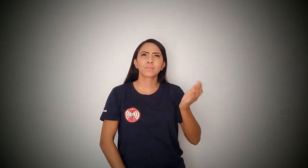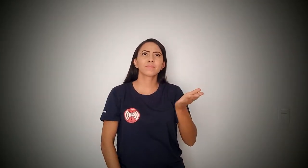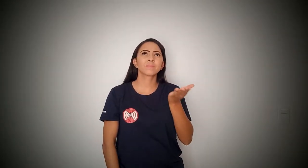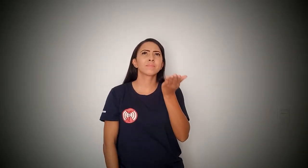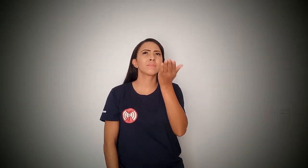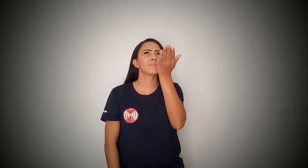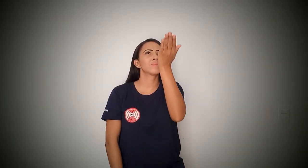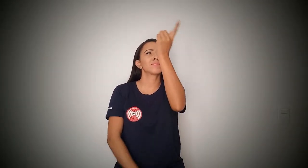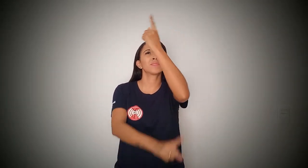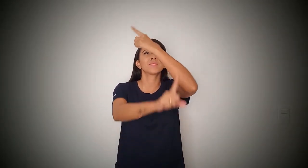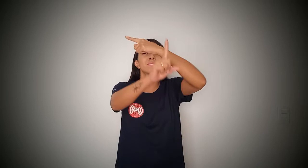estava morto,